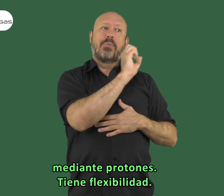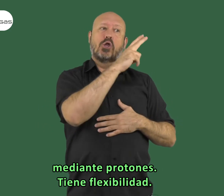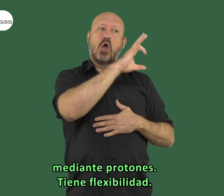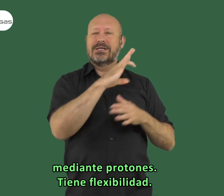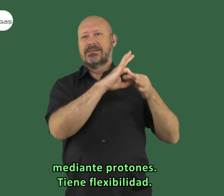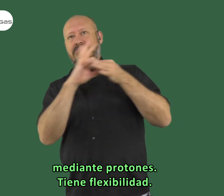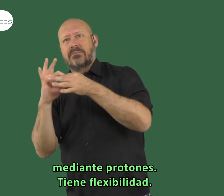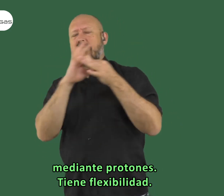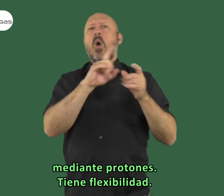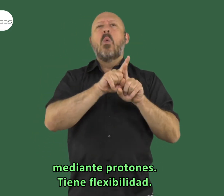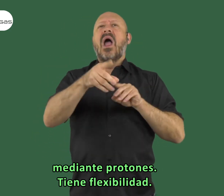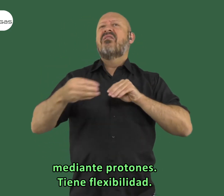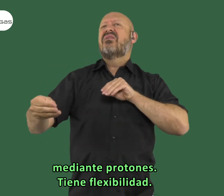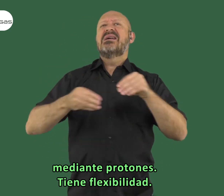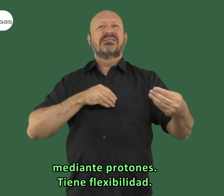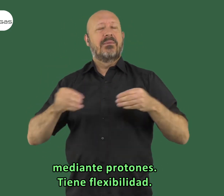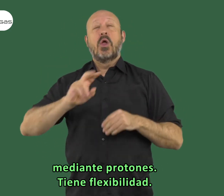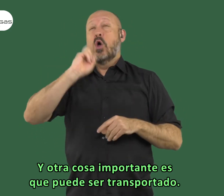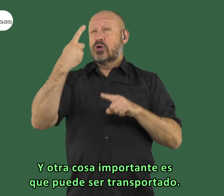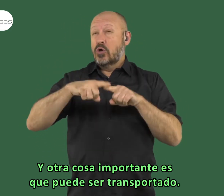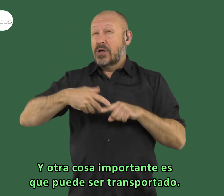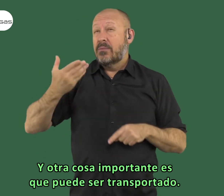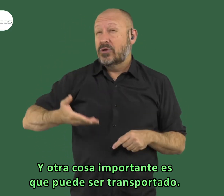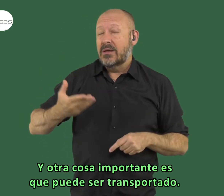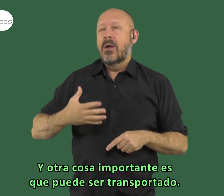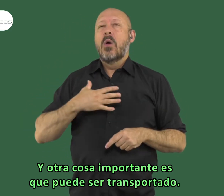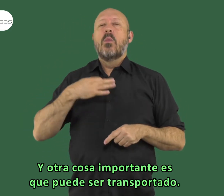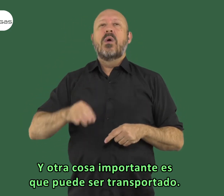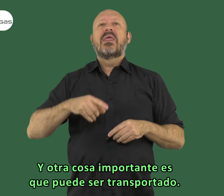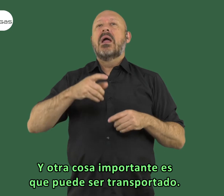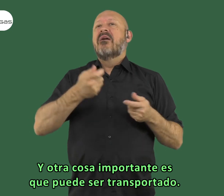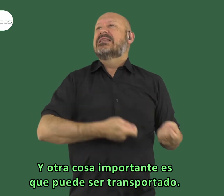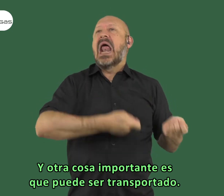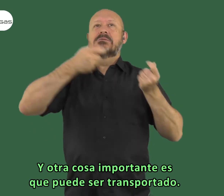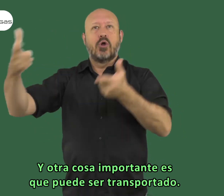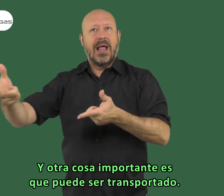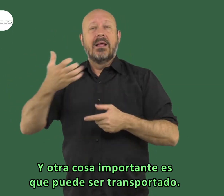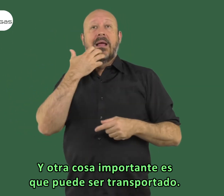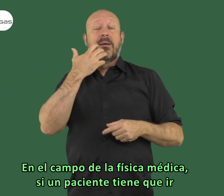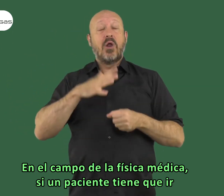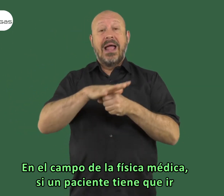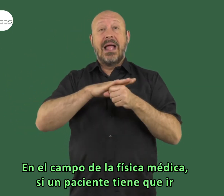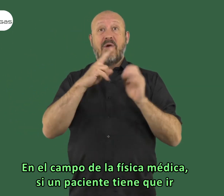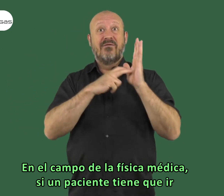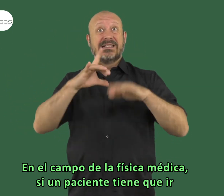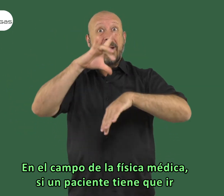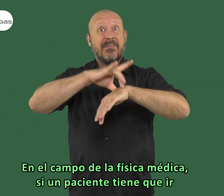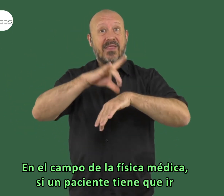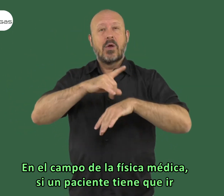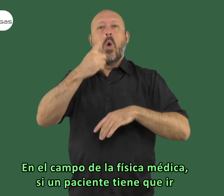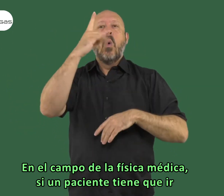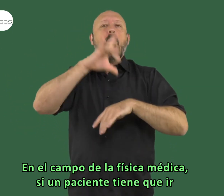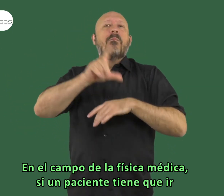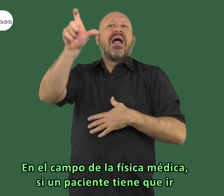los protones. Entonces tiene una flexibilidad y otra cosa importante es que puede ser transportado. Y entonces, por ejemplo, en el campo de la